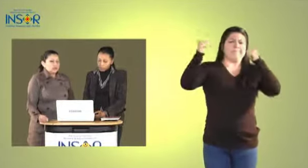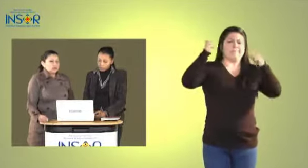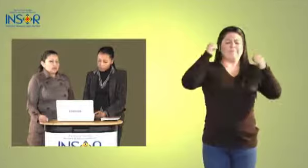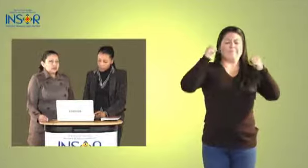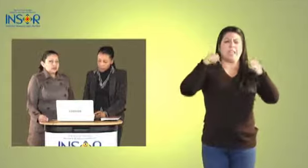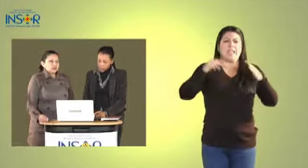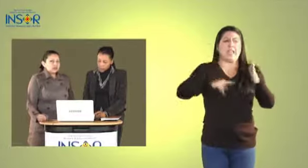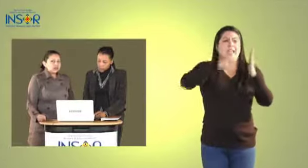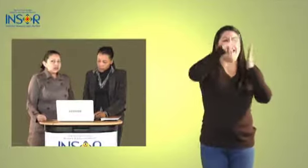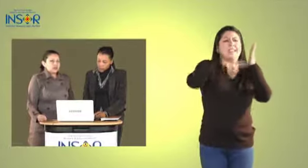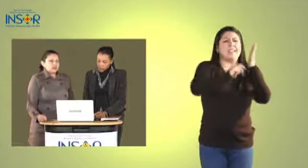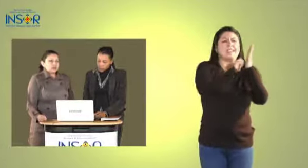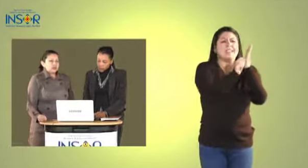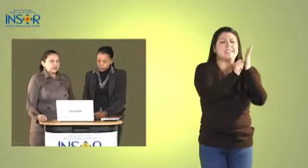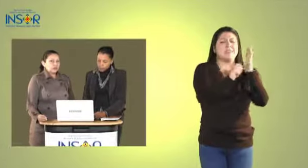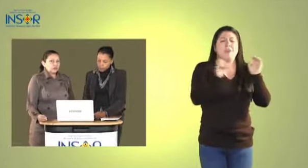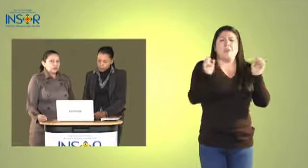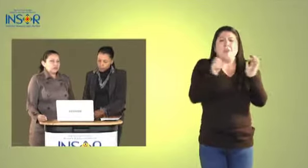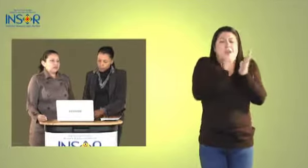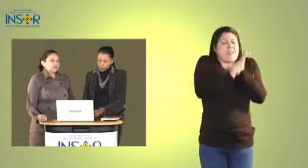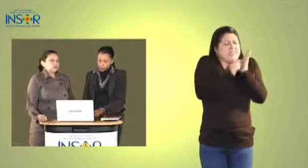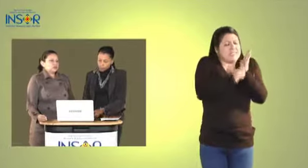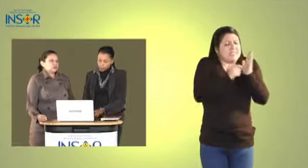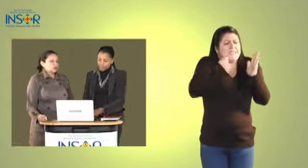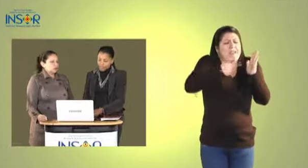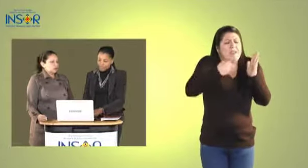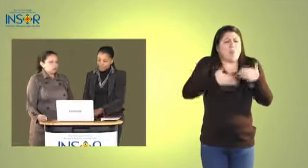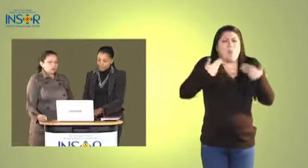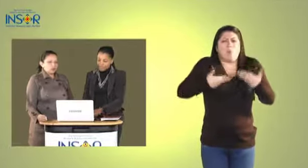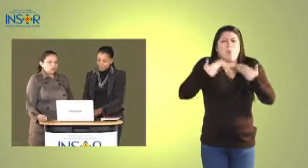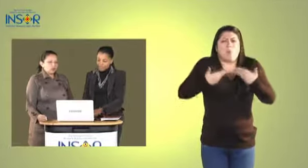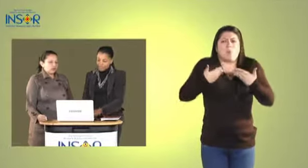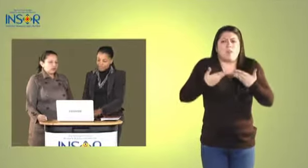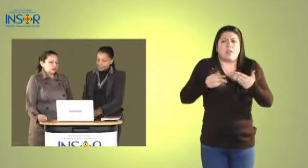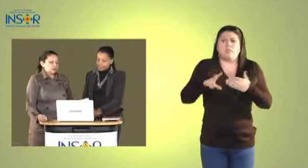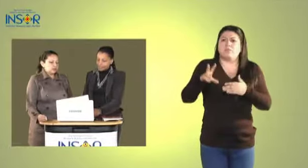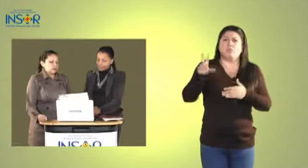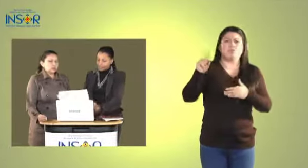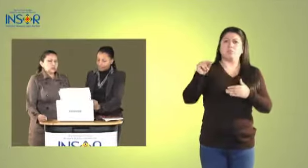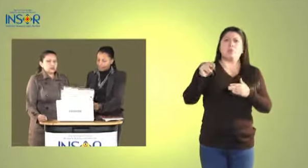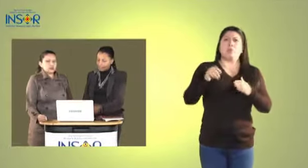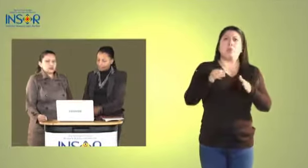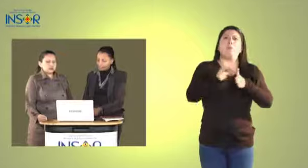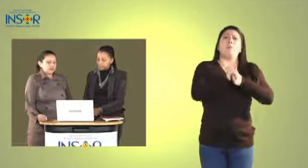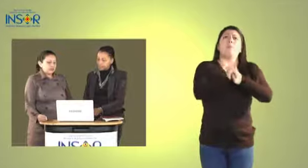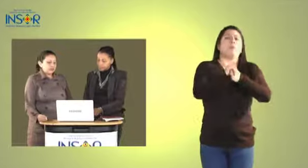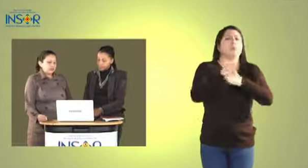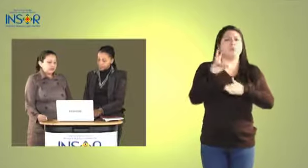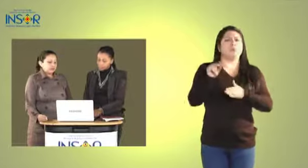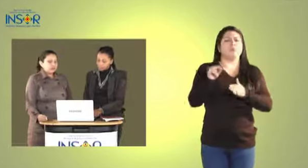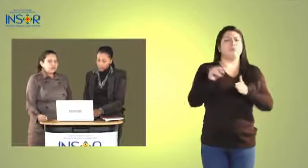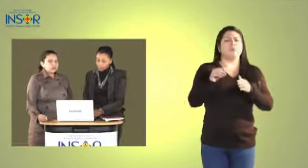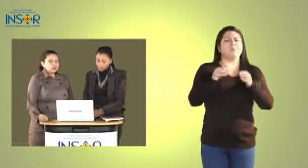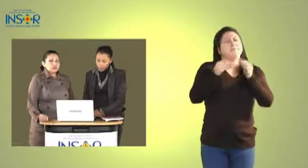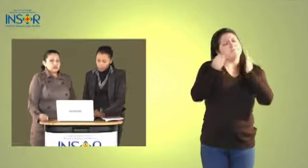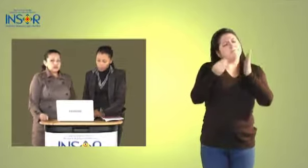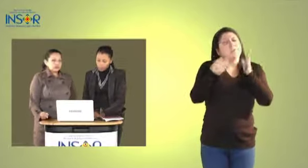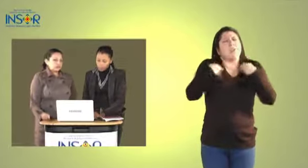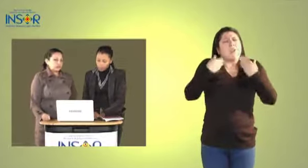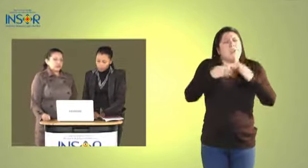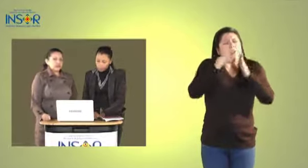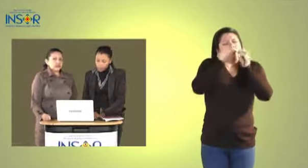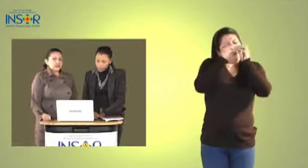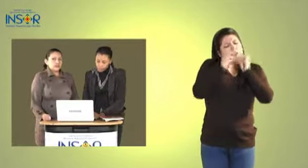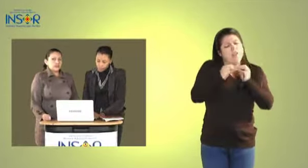vamos nos dicen entonces cuál es el método, cuál es la fórmula. Entonces pues no es una fórmula, es una experiencia que tuvimos en el PEVI. Por eso nos parece